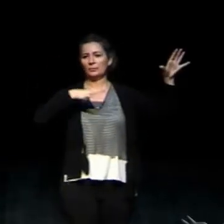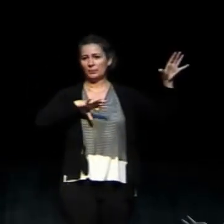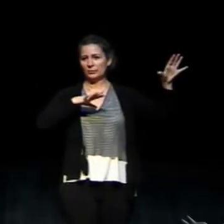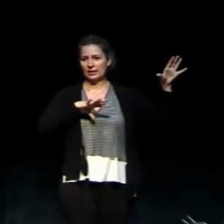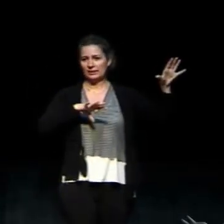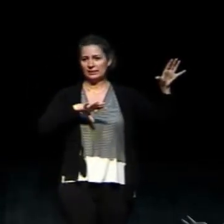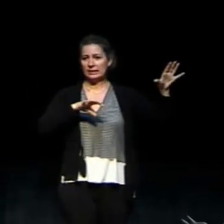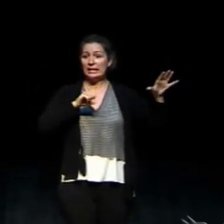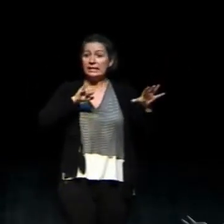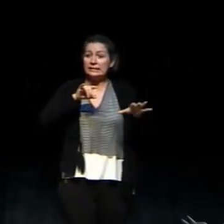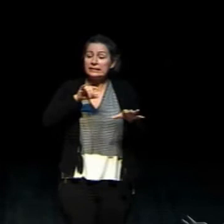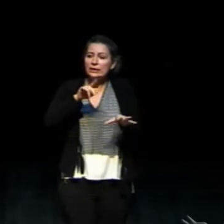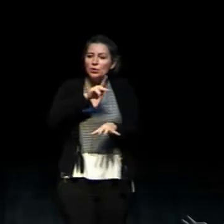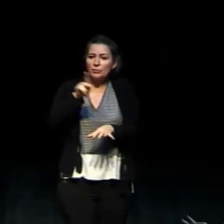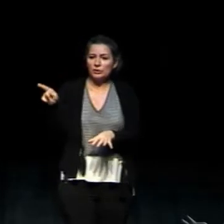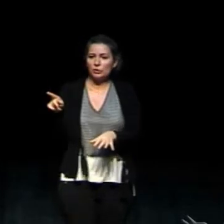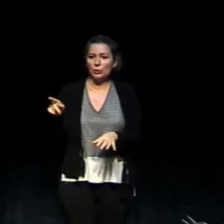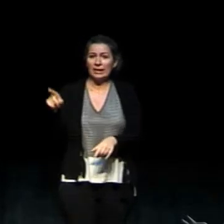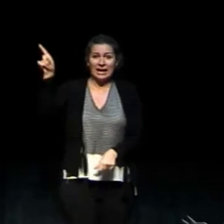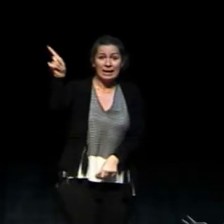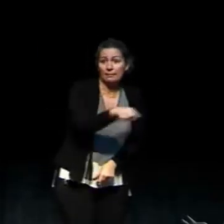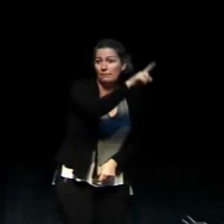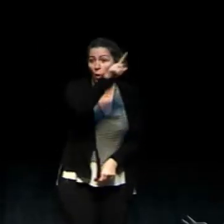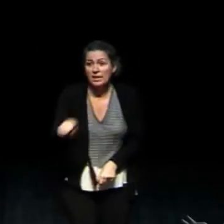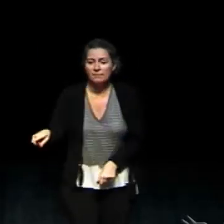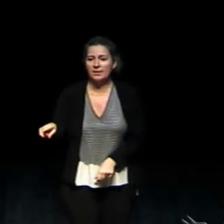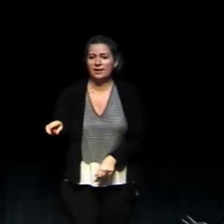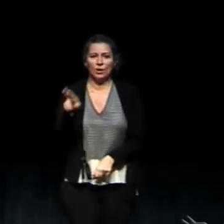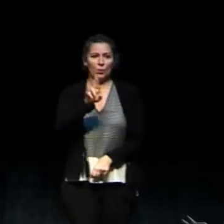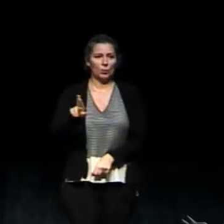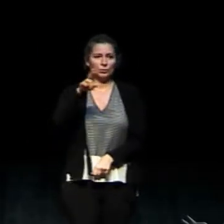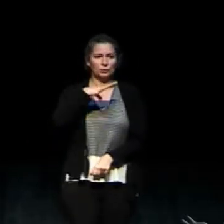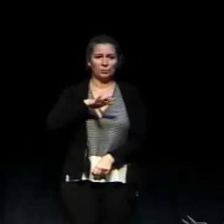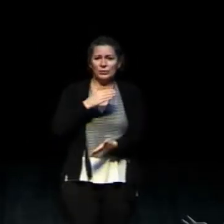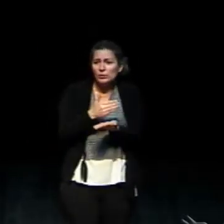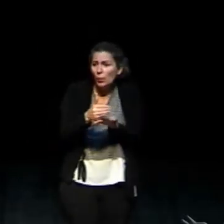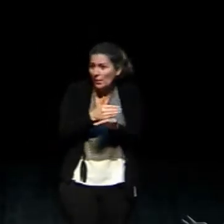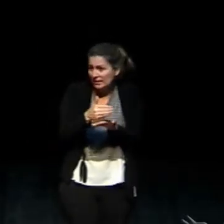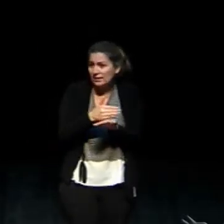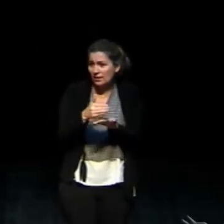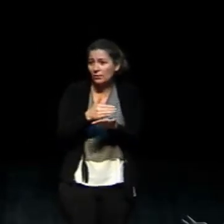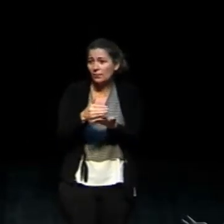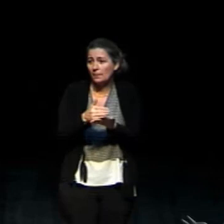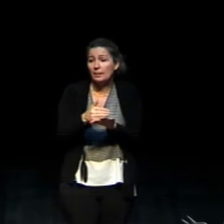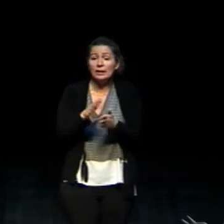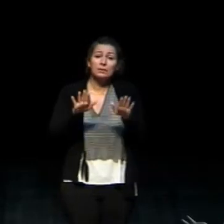você consiga ser introduzido nessa segunda língua. a proibição do português,